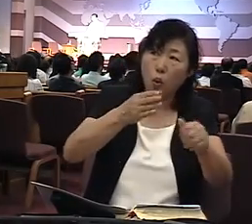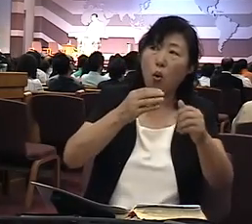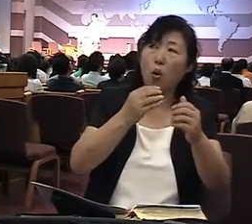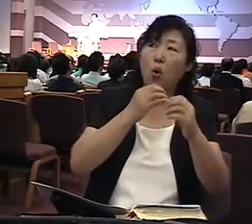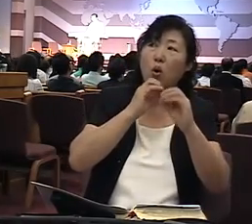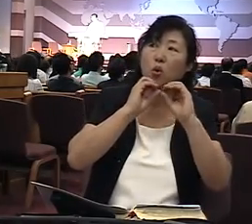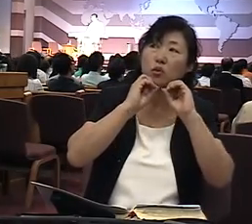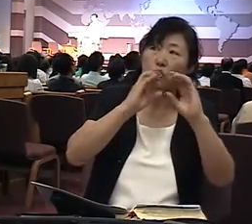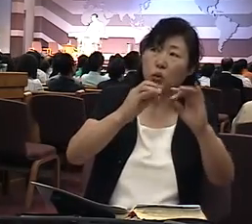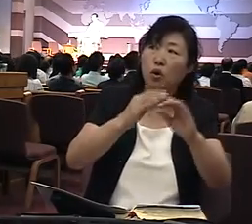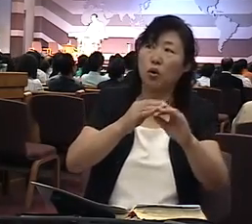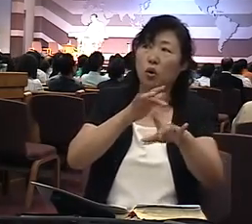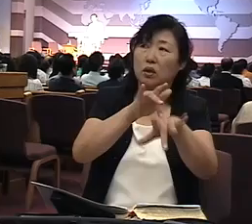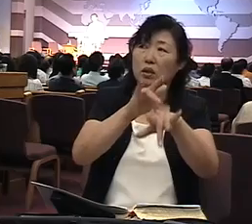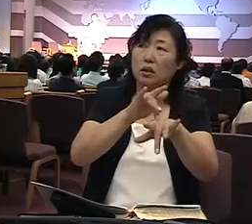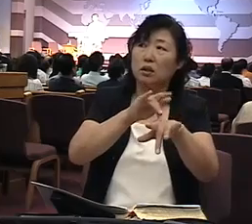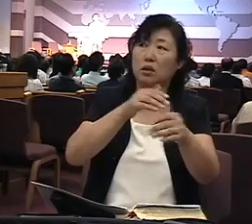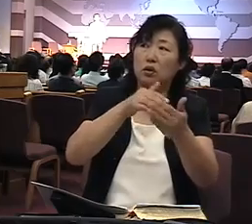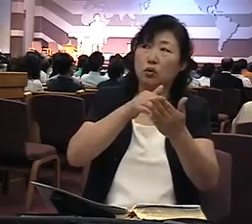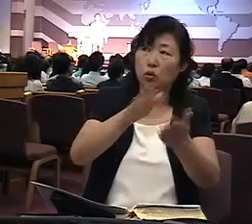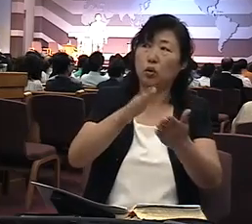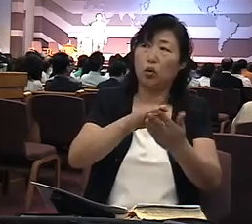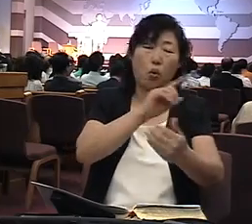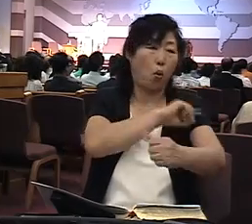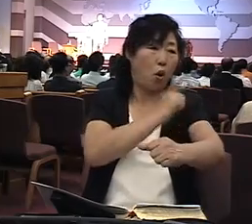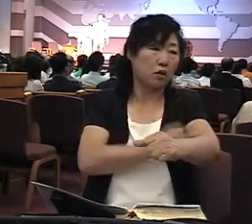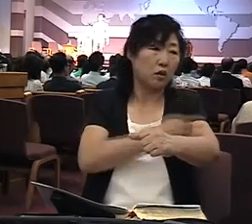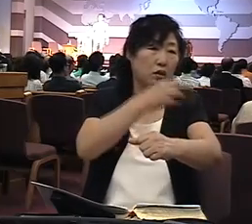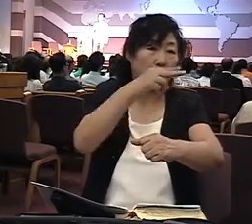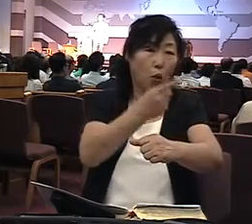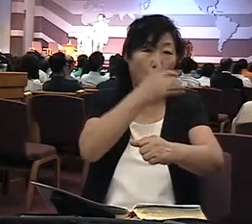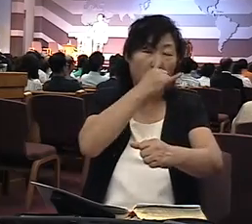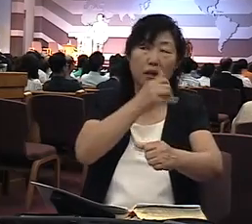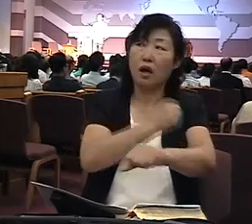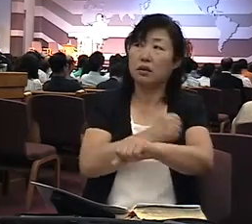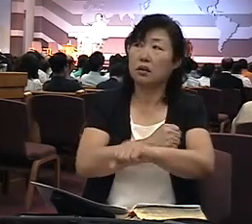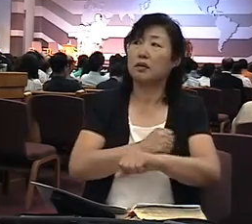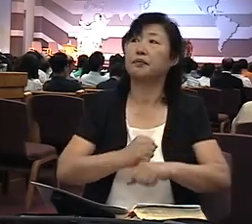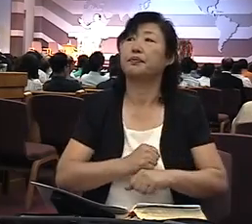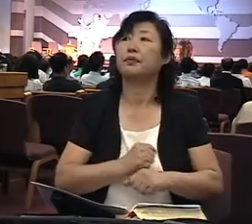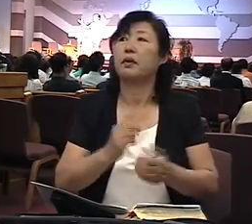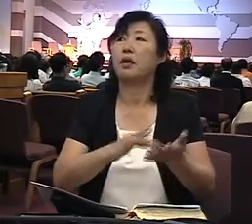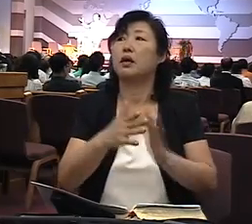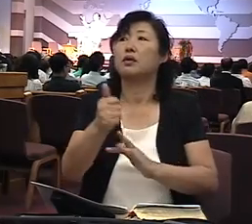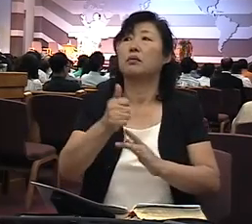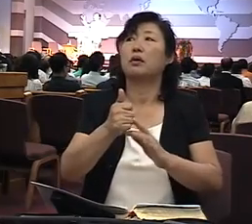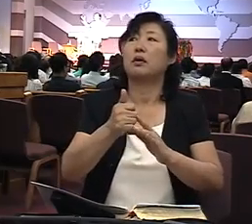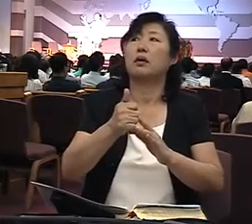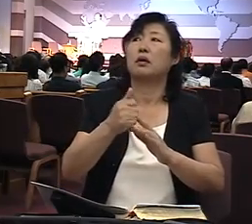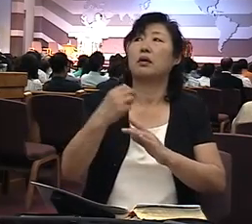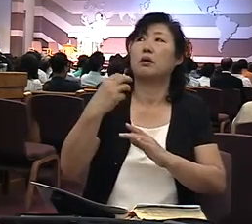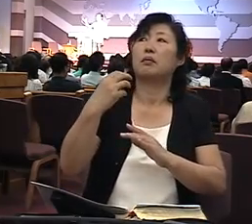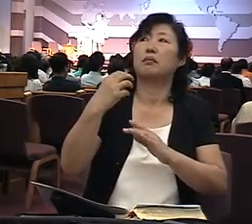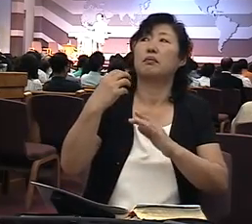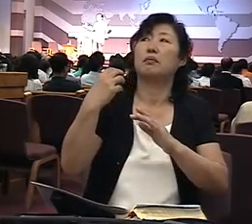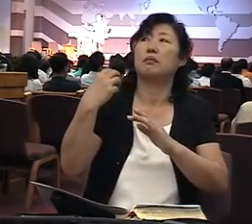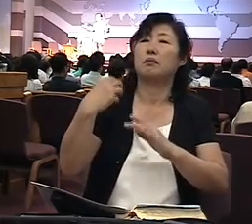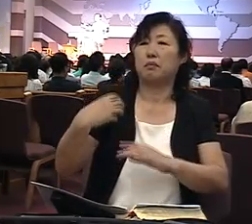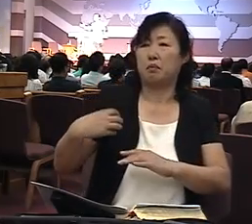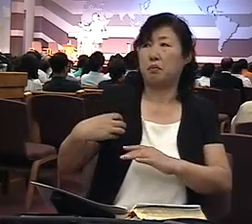내어 쫓는 권세도 있게 하려 하시니라. 이 말씀은 예수님의 명성이 한참 높아지면서 많은 사람들이